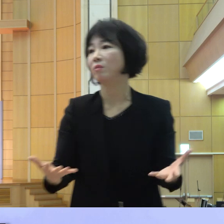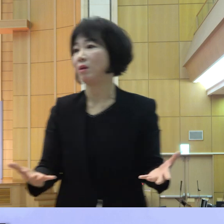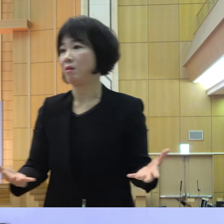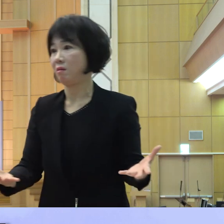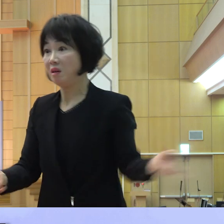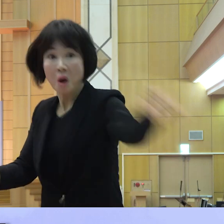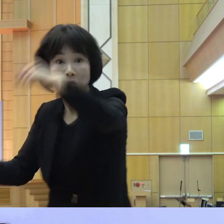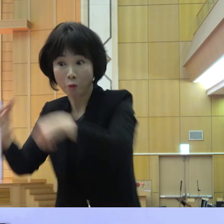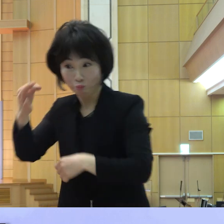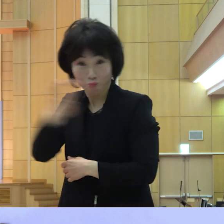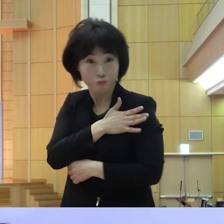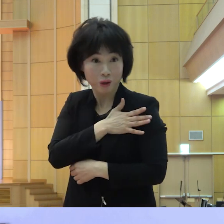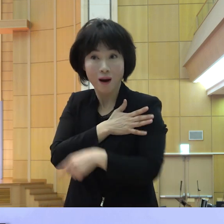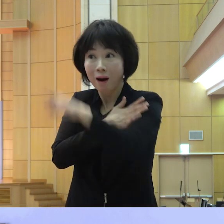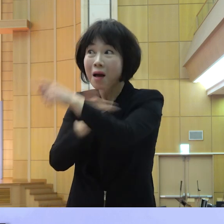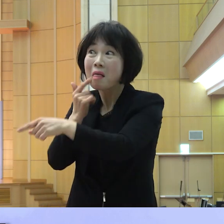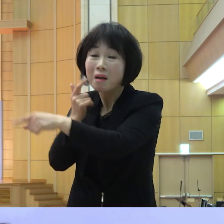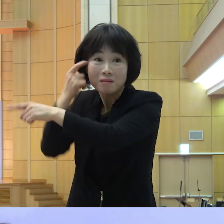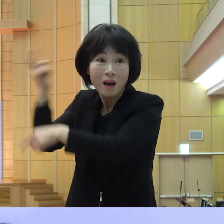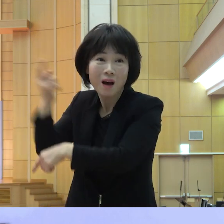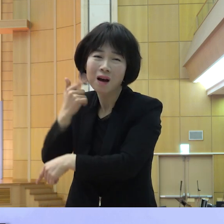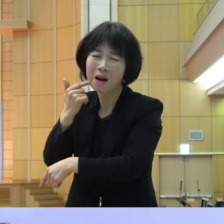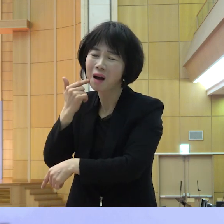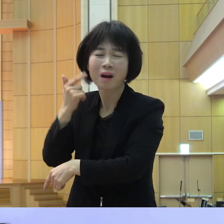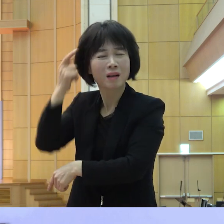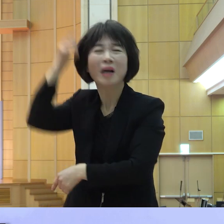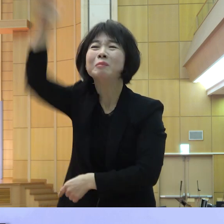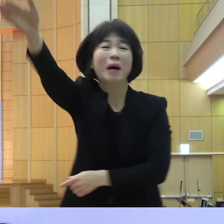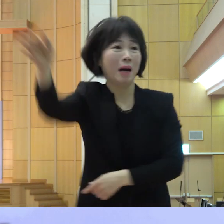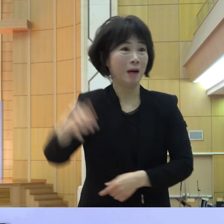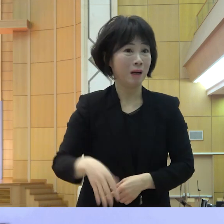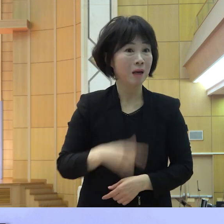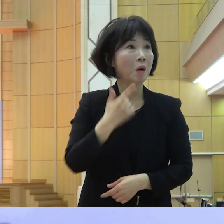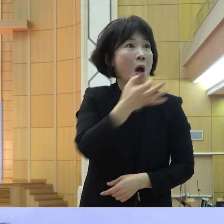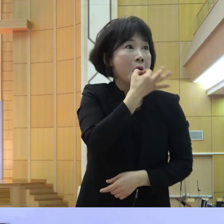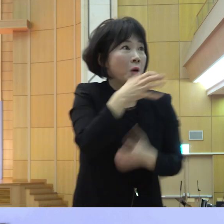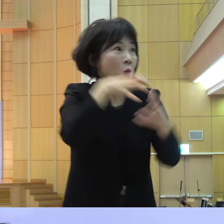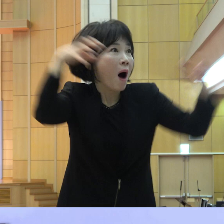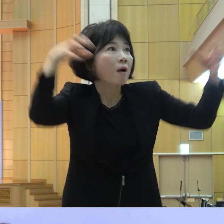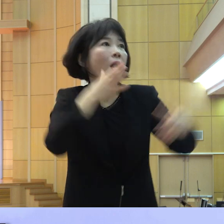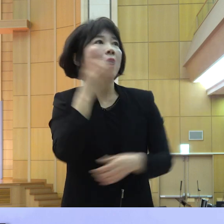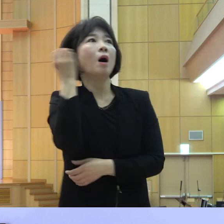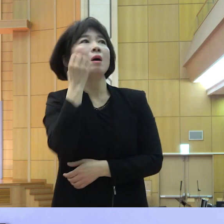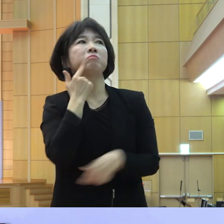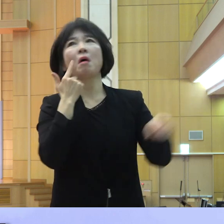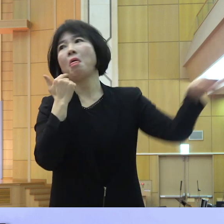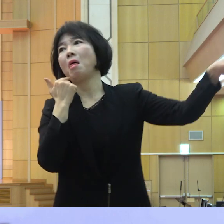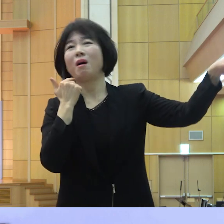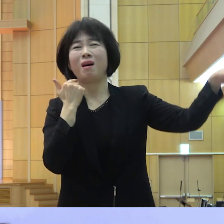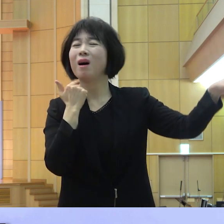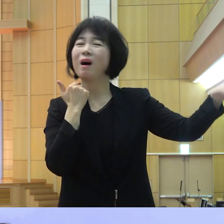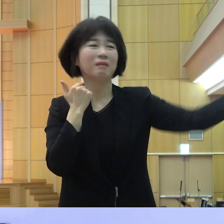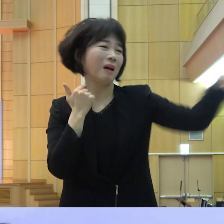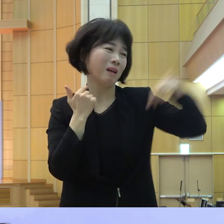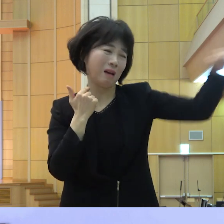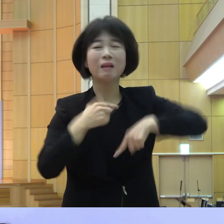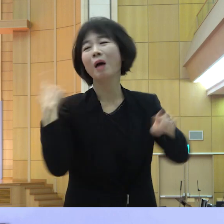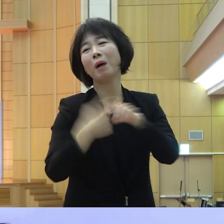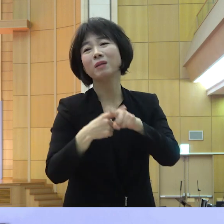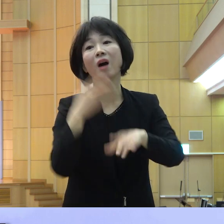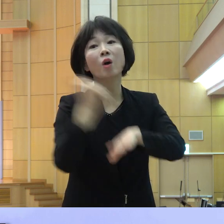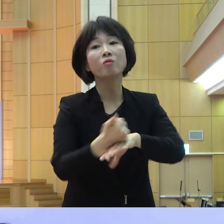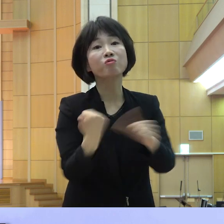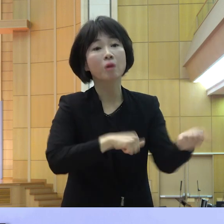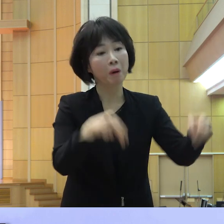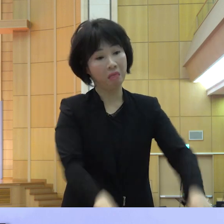실패했든 이렇게 살았든 저렇게 살았든 오래 살았든 빨리 죽든 이렇게 죽든 저렇게 죽든 죽게 되면 너나 나나 한 줌의 흙일 뿐이고